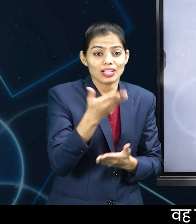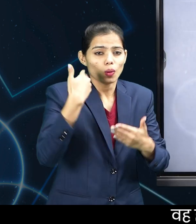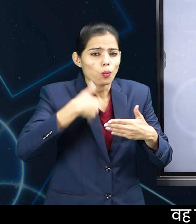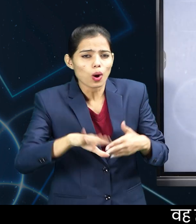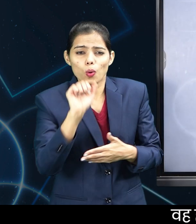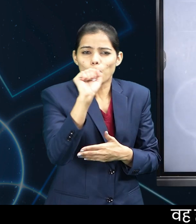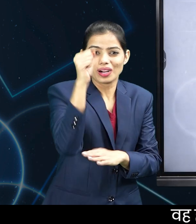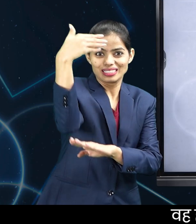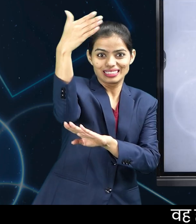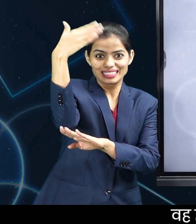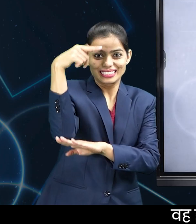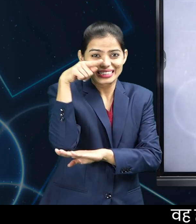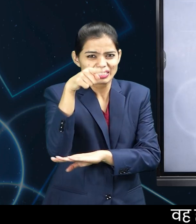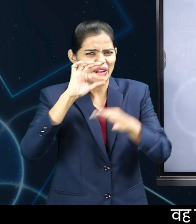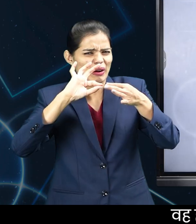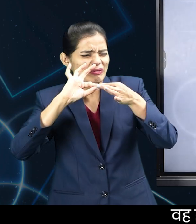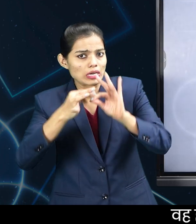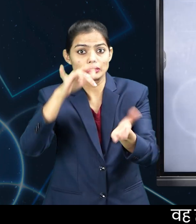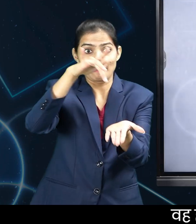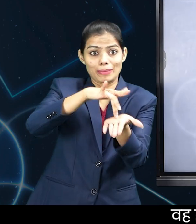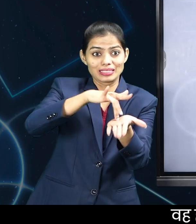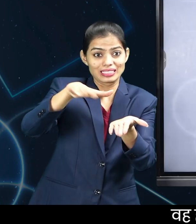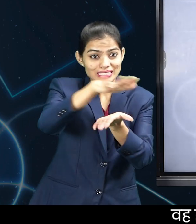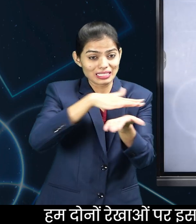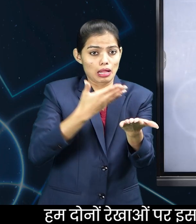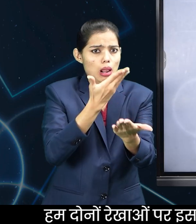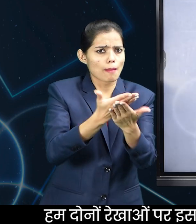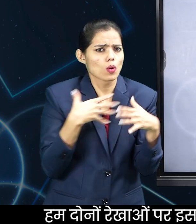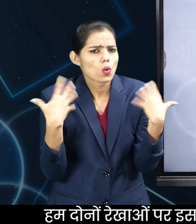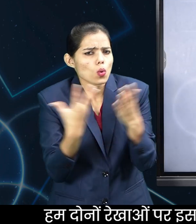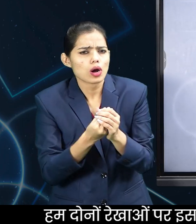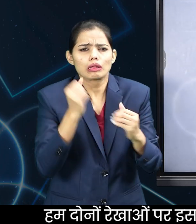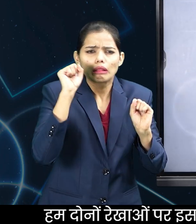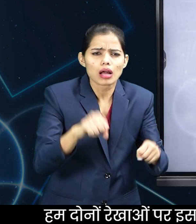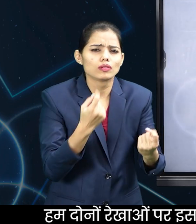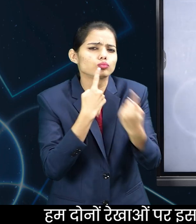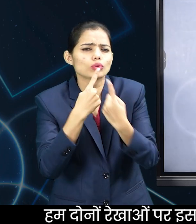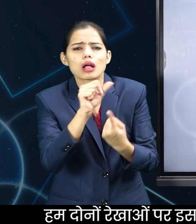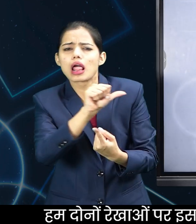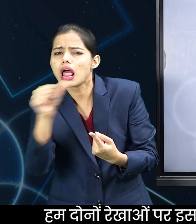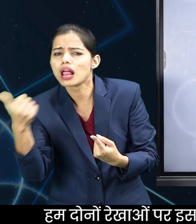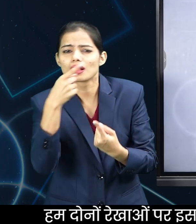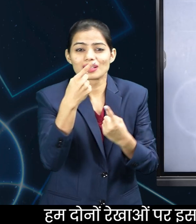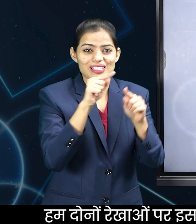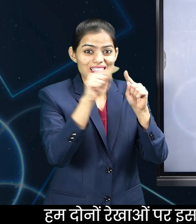वह हमारा ध्वज होगा। निश्चित स्थान हम दोनों रेखाओं पर इसके सापेक्ष